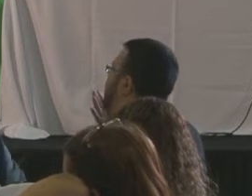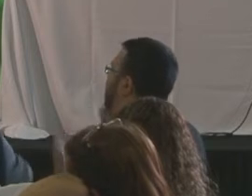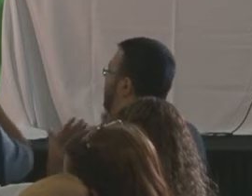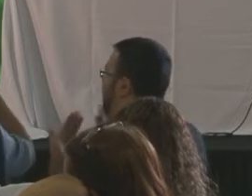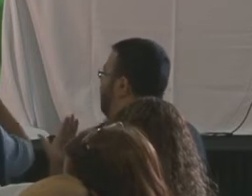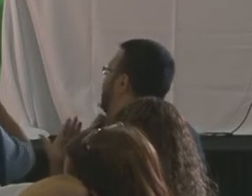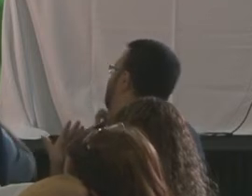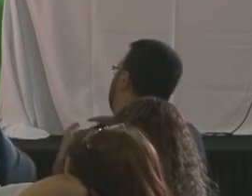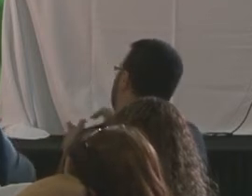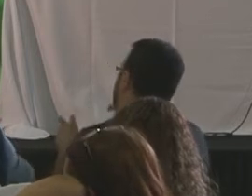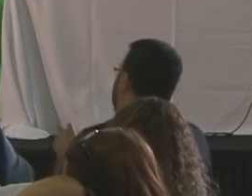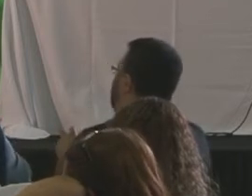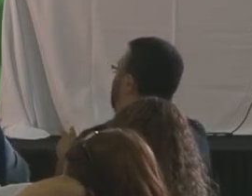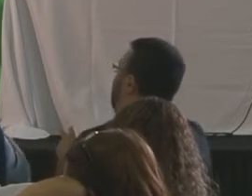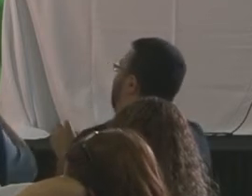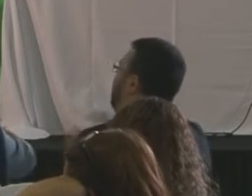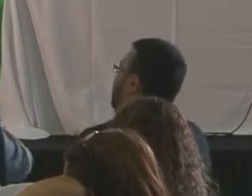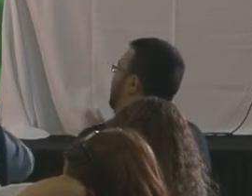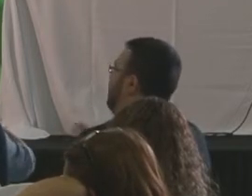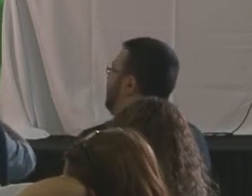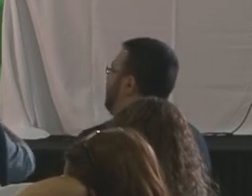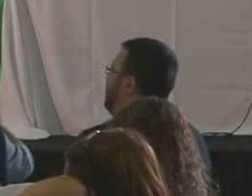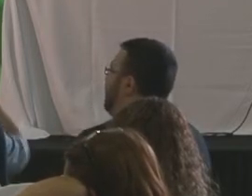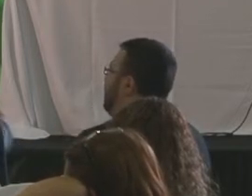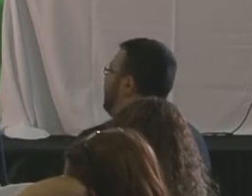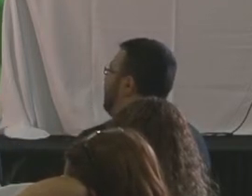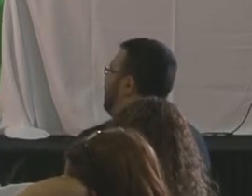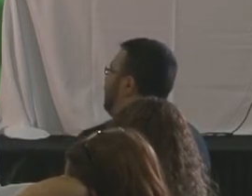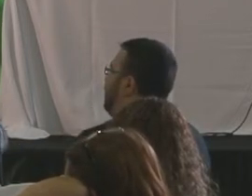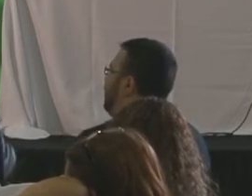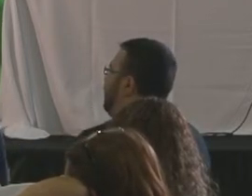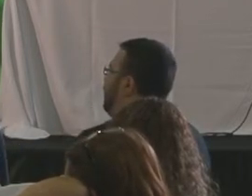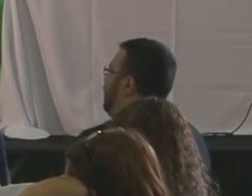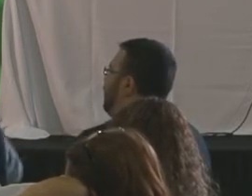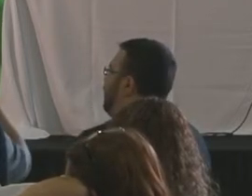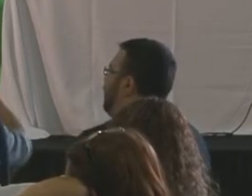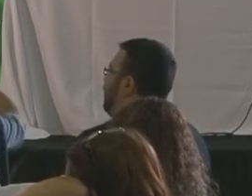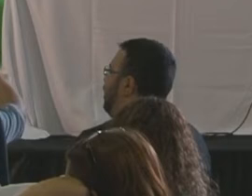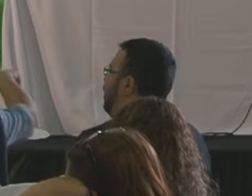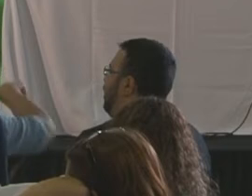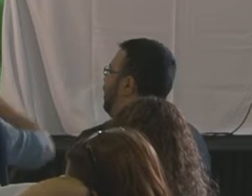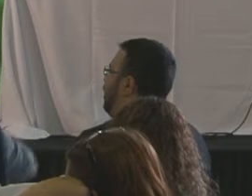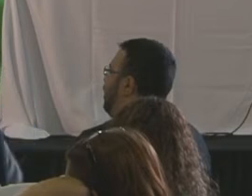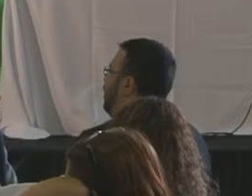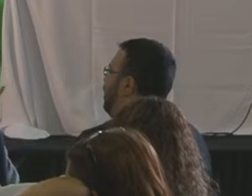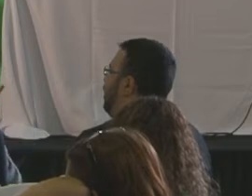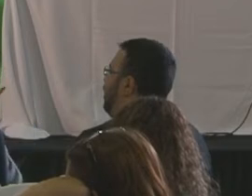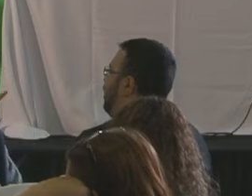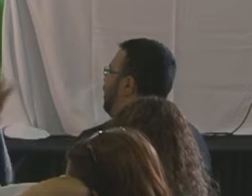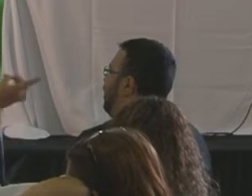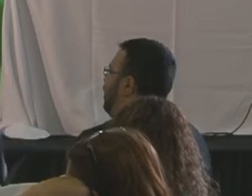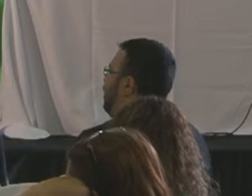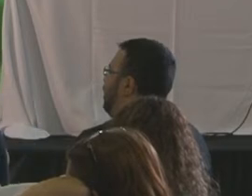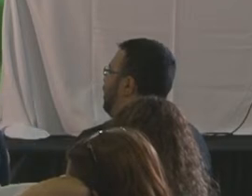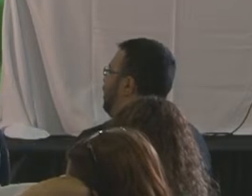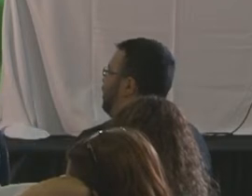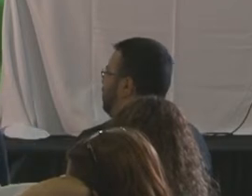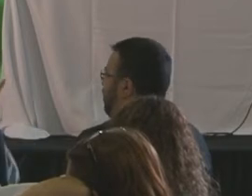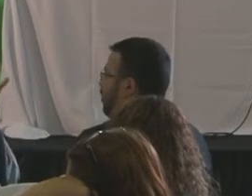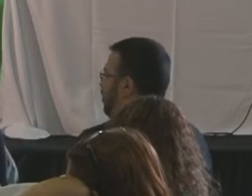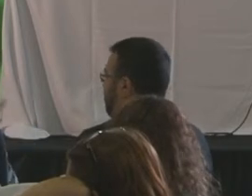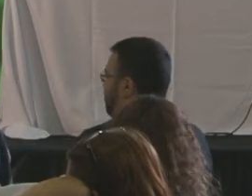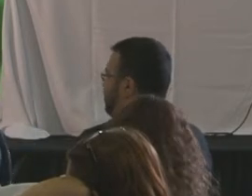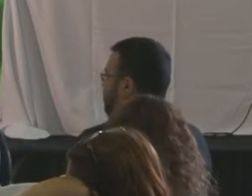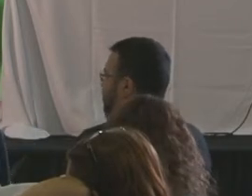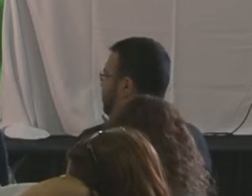isso era um processo de inclusão ou porque muitas professoras me questionavam, né? Franciele, você não acha que